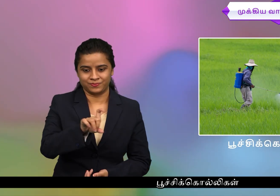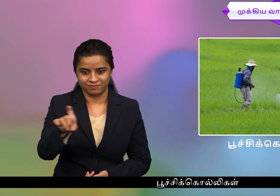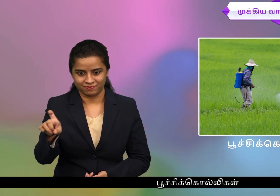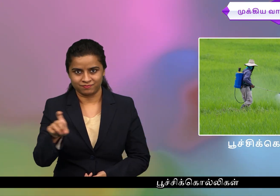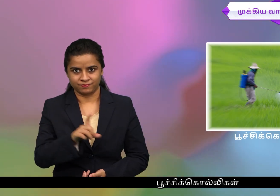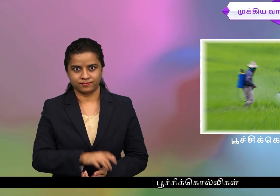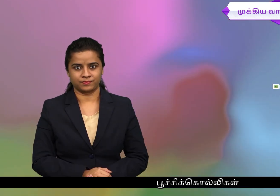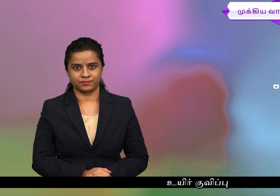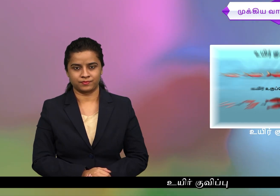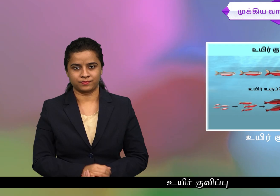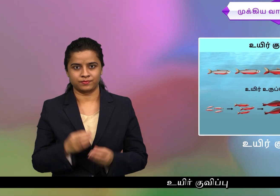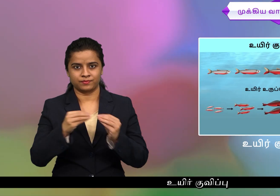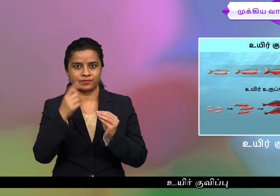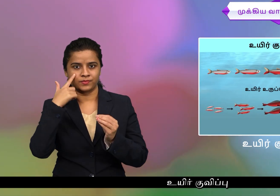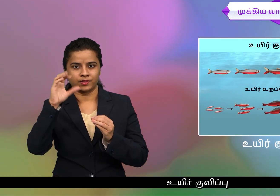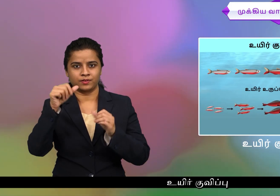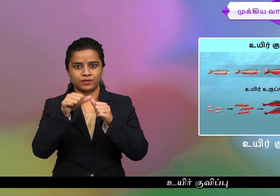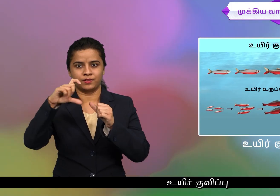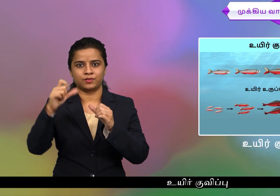பூச்சிக்கொல்லிகள், உயிர்க்குவிப்பு,